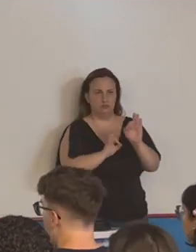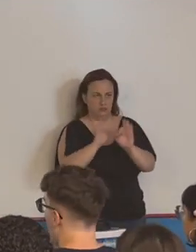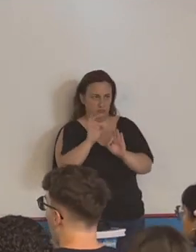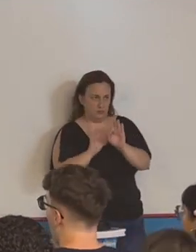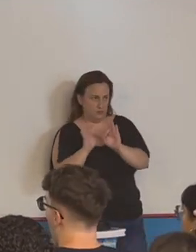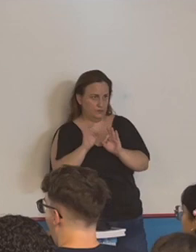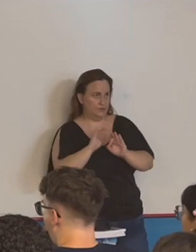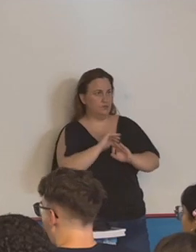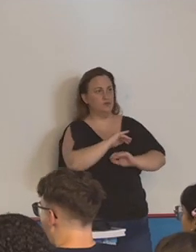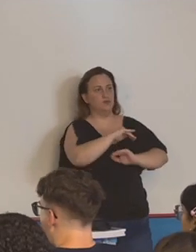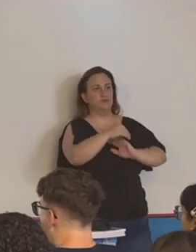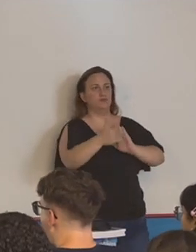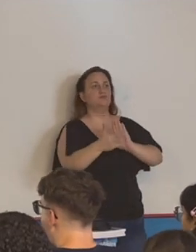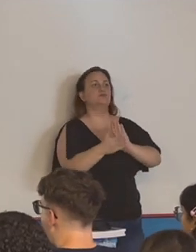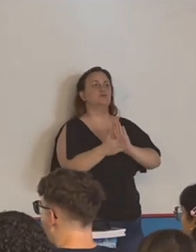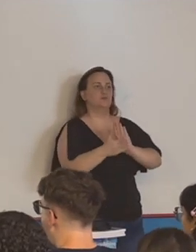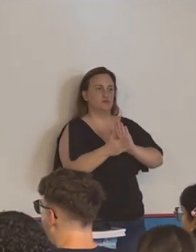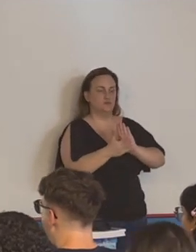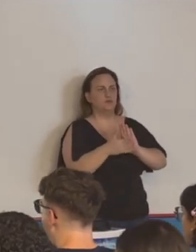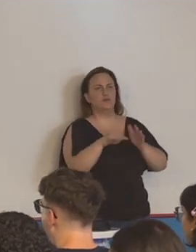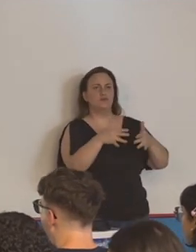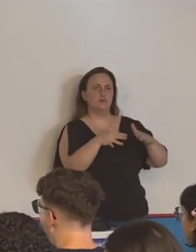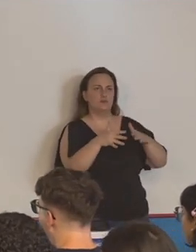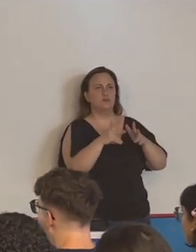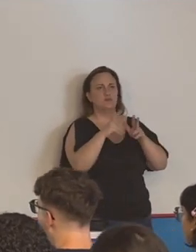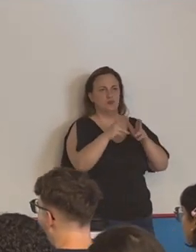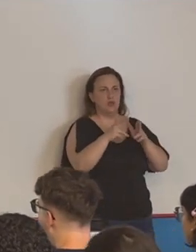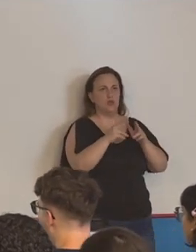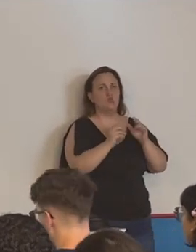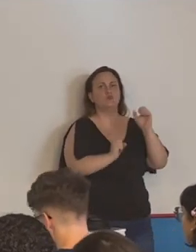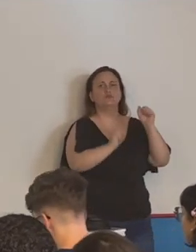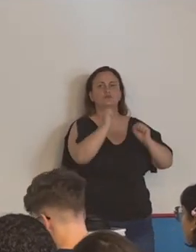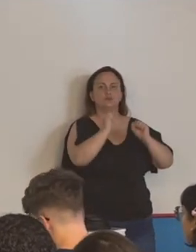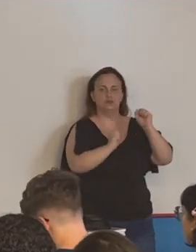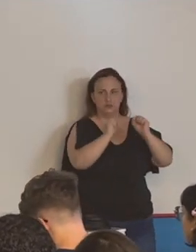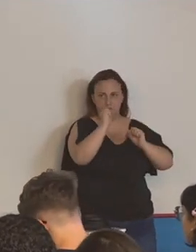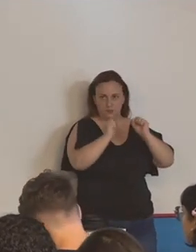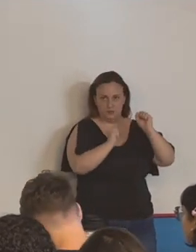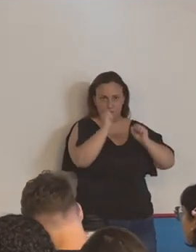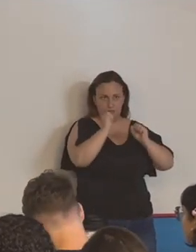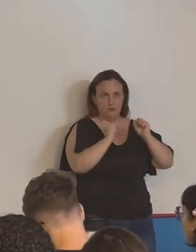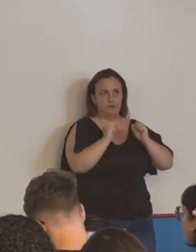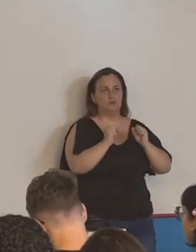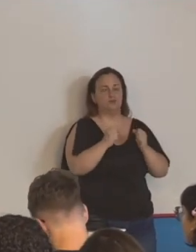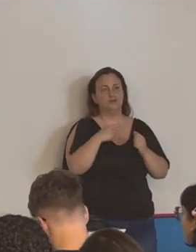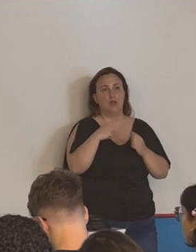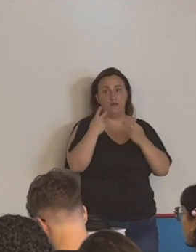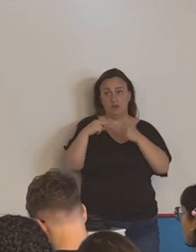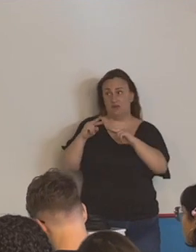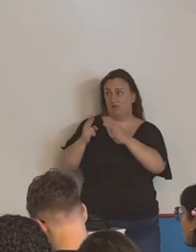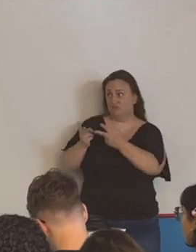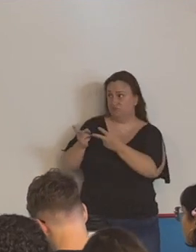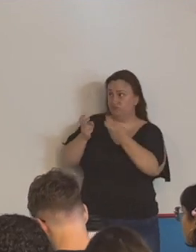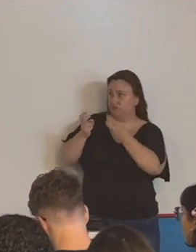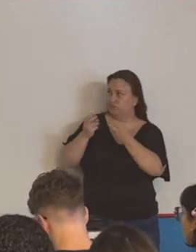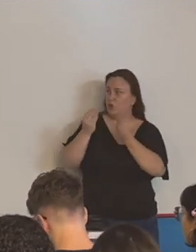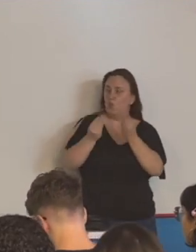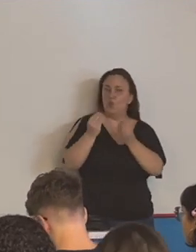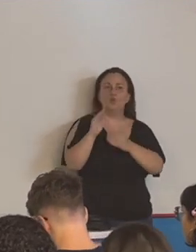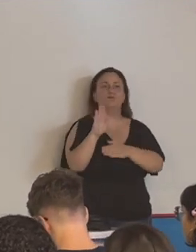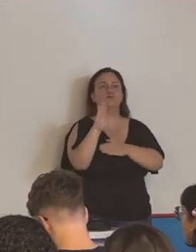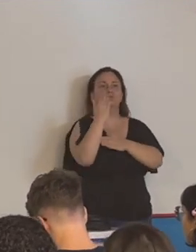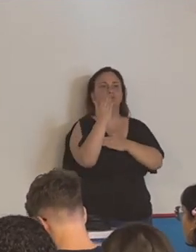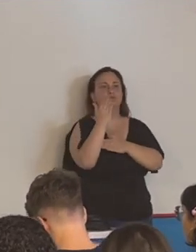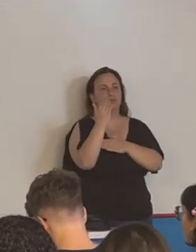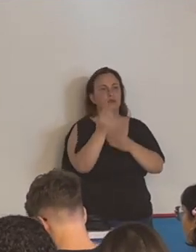menos um projeto daquela máquina que eu mostrei, né? Essa inserção nos troncos e aí como fazer esse tronco